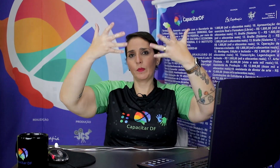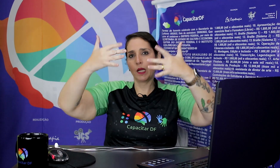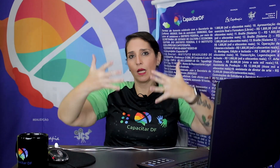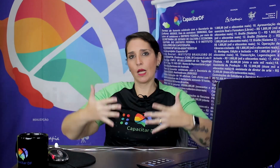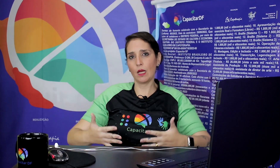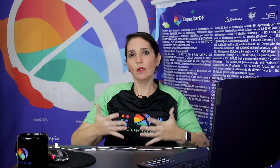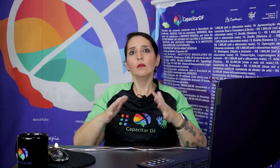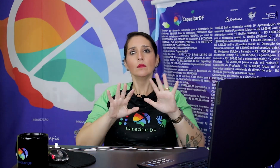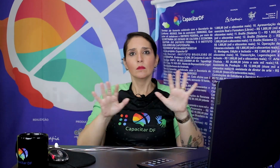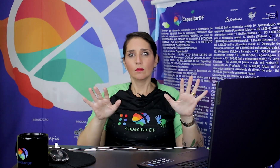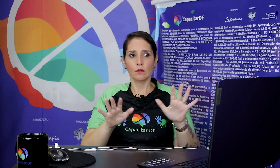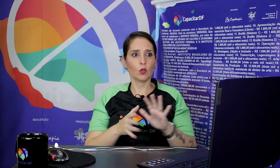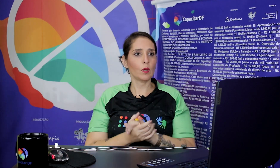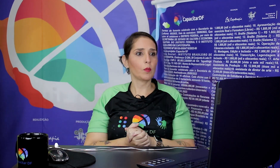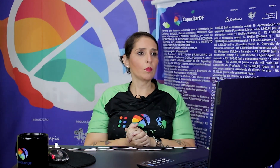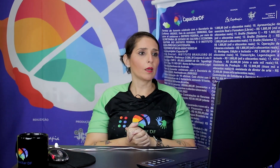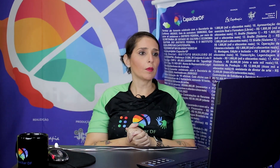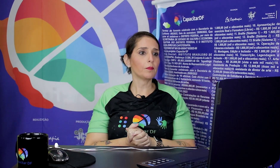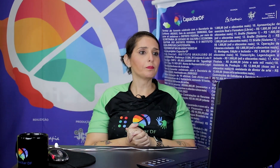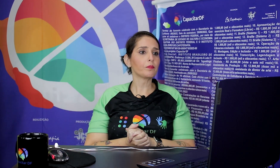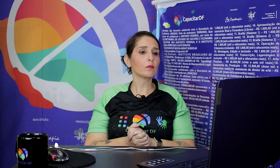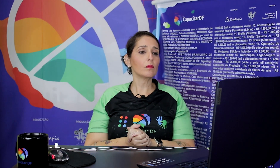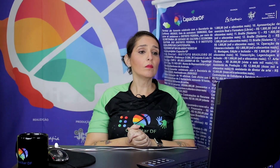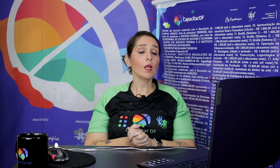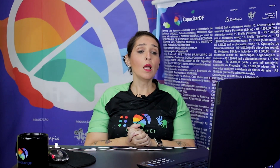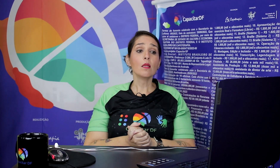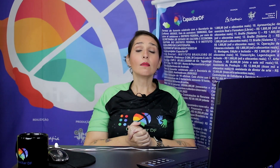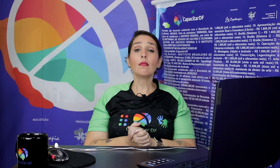ou explicar, não tem problema.